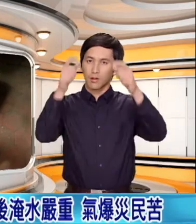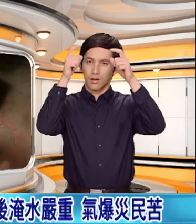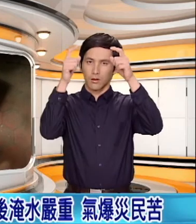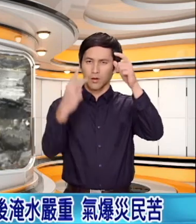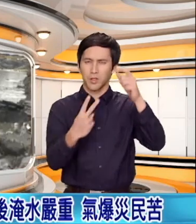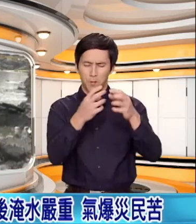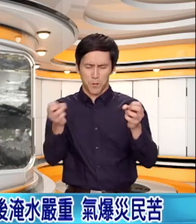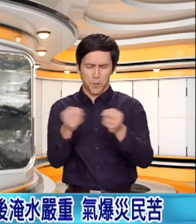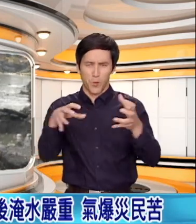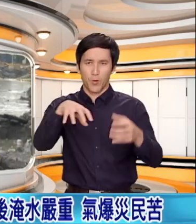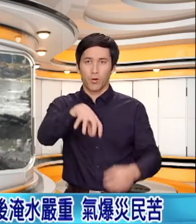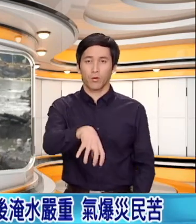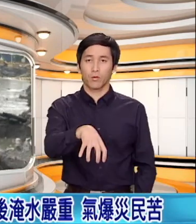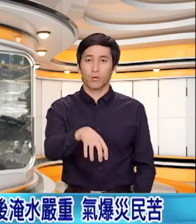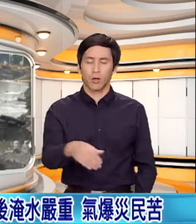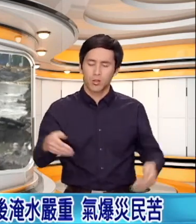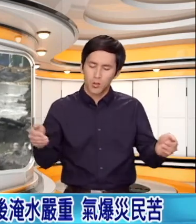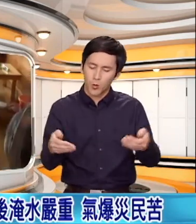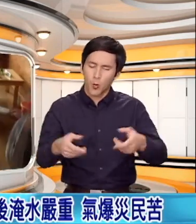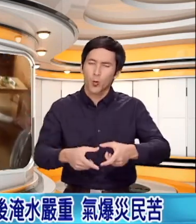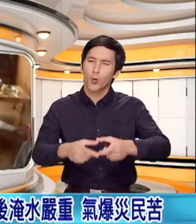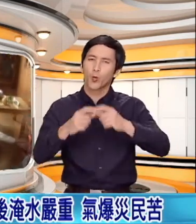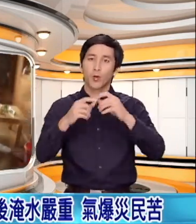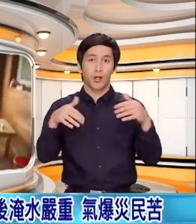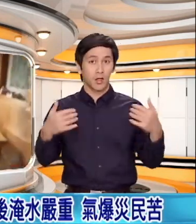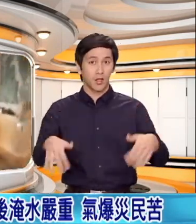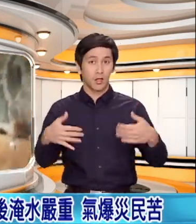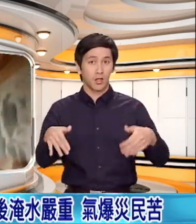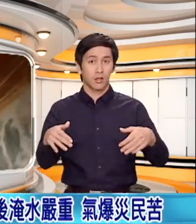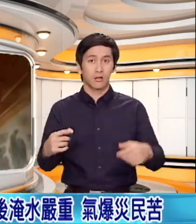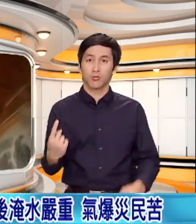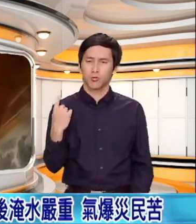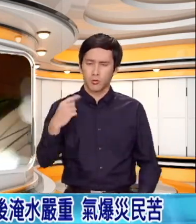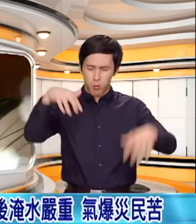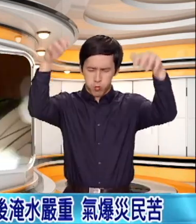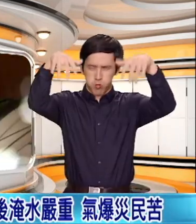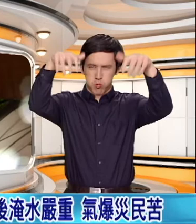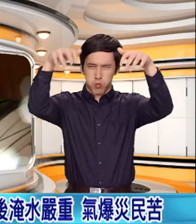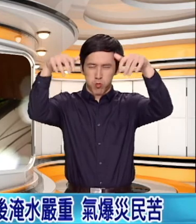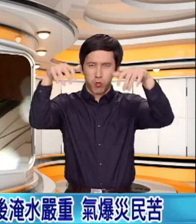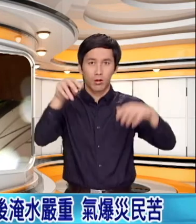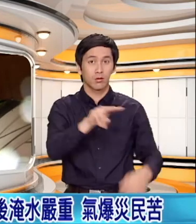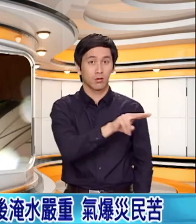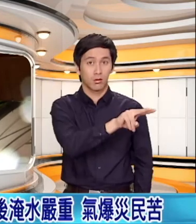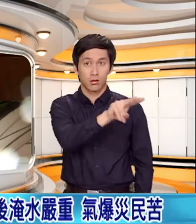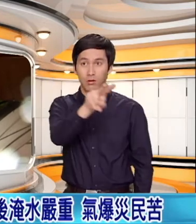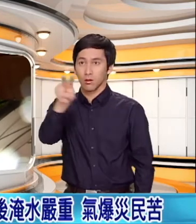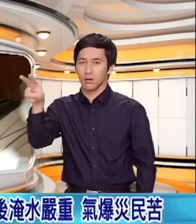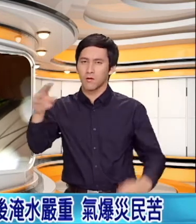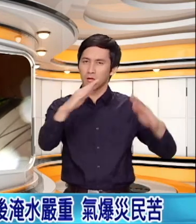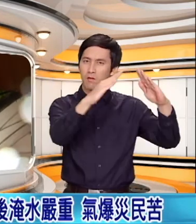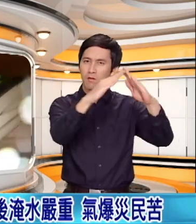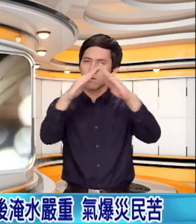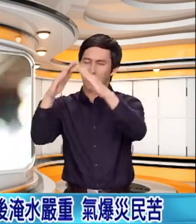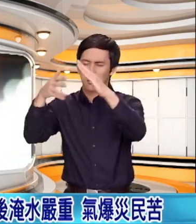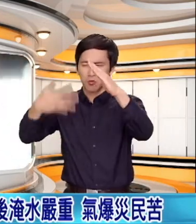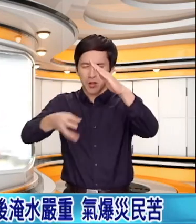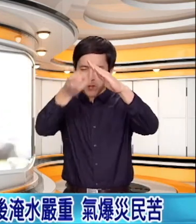高雄氣爆災區都還來不及修復昨天一場大雨不少受災戶房屋漏水而